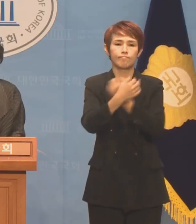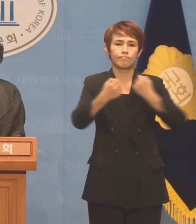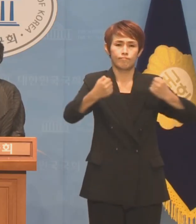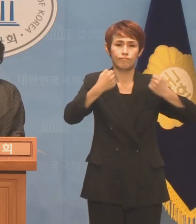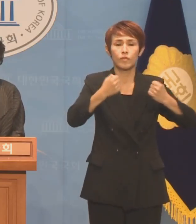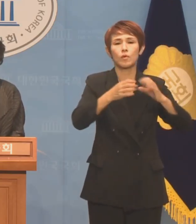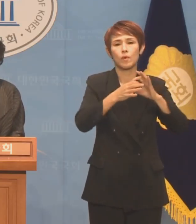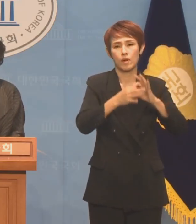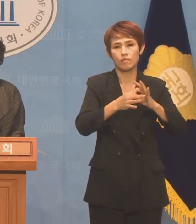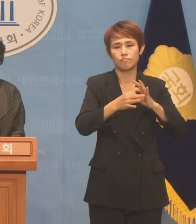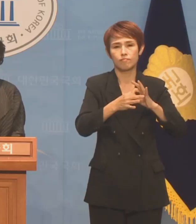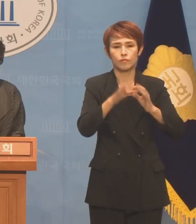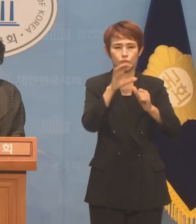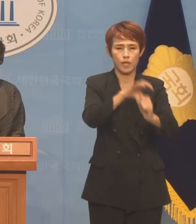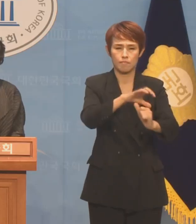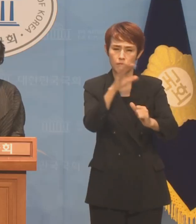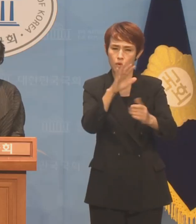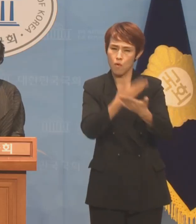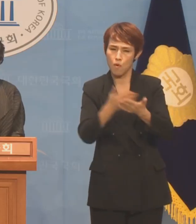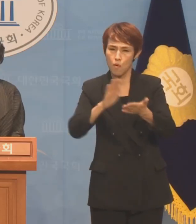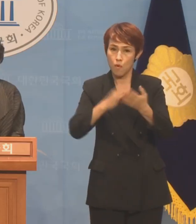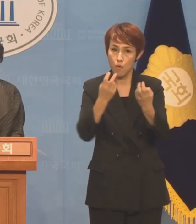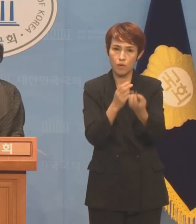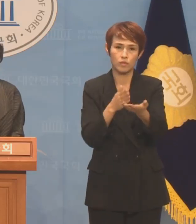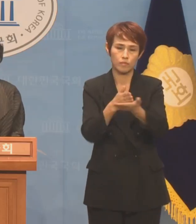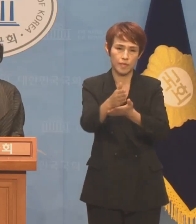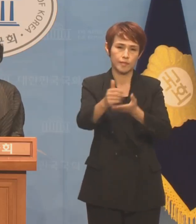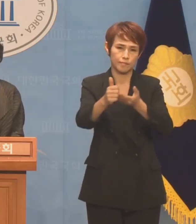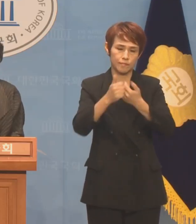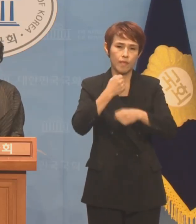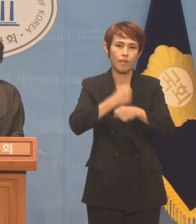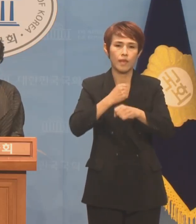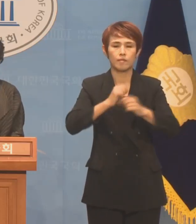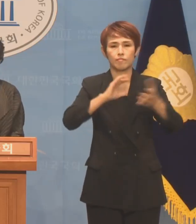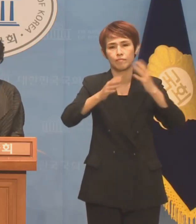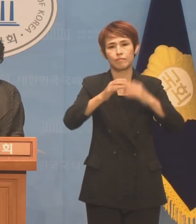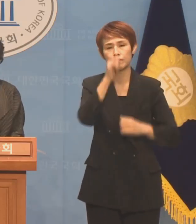분야 규제 혁신 과제 전문가 간담회를 개최할 예정입니다.